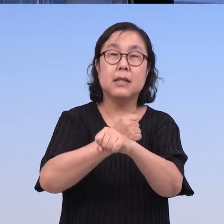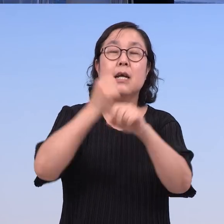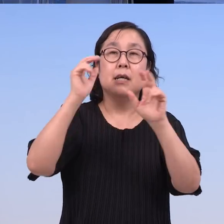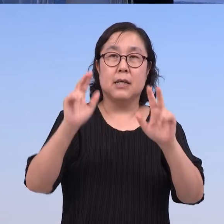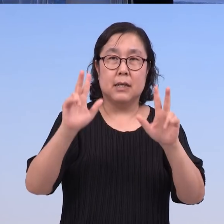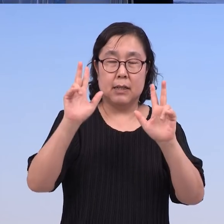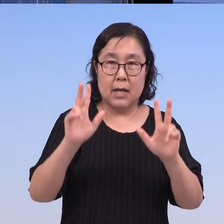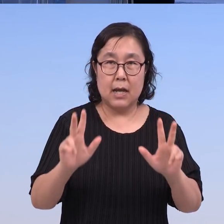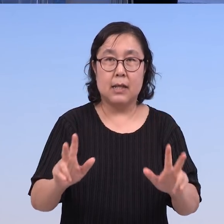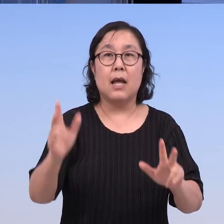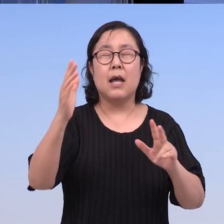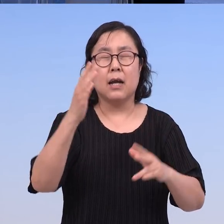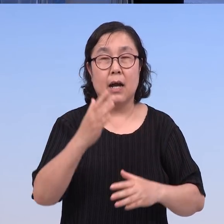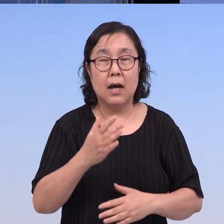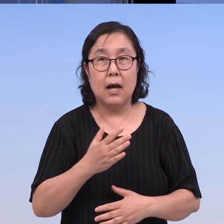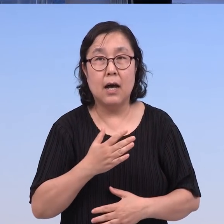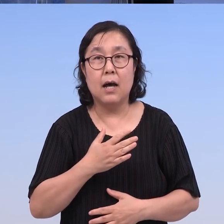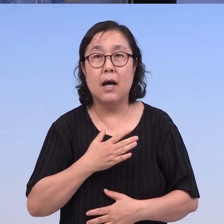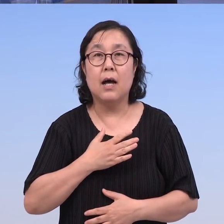이제 내가